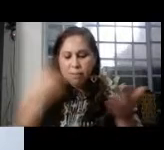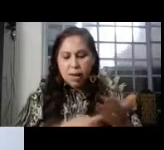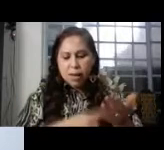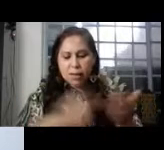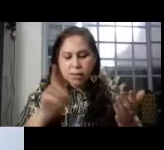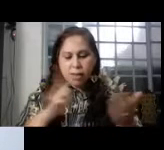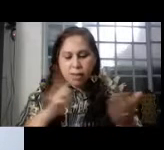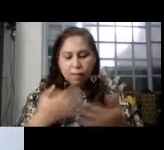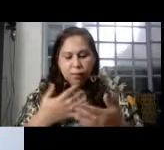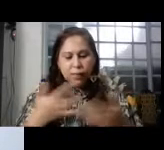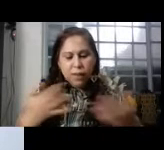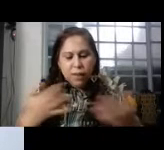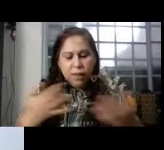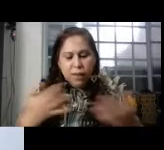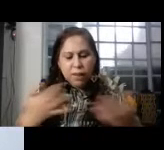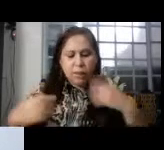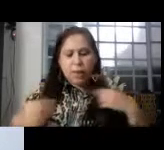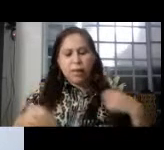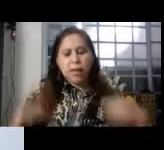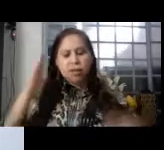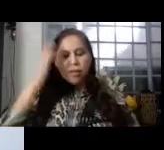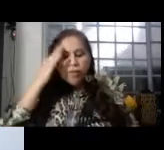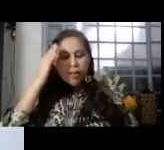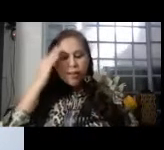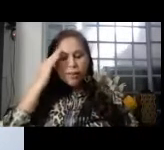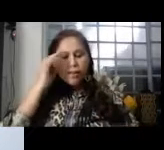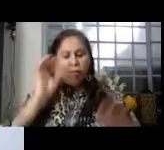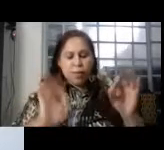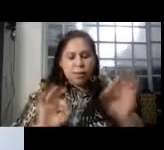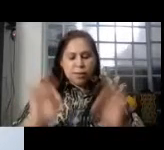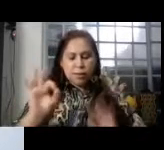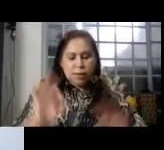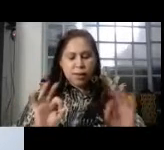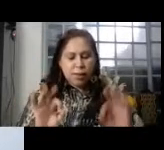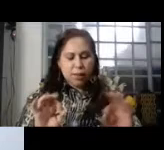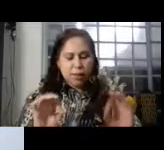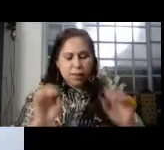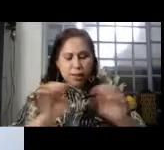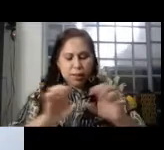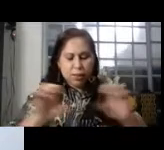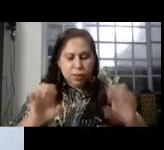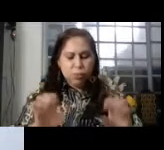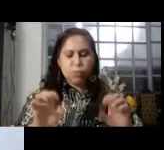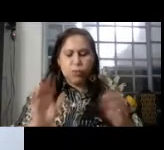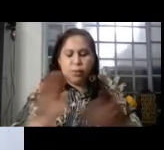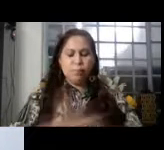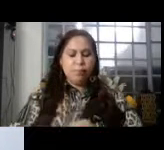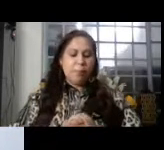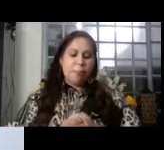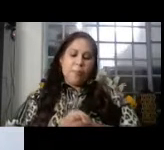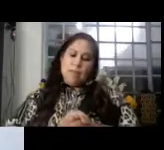marcas não manuais. E a gente vai entender como é que se organiza essa